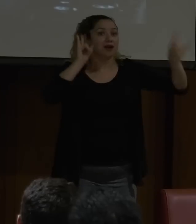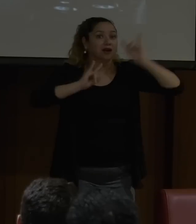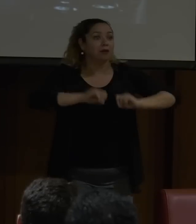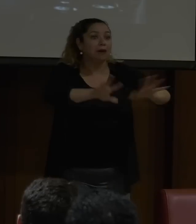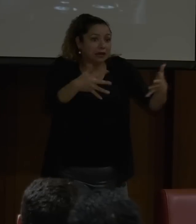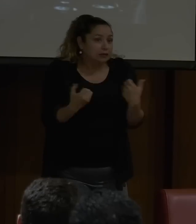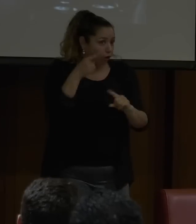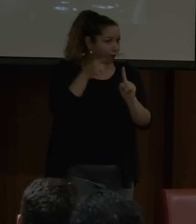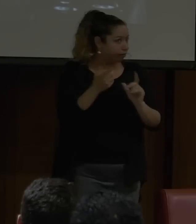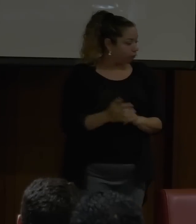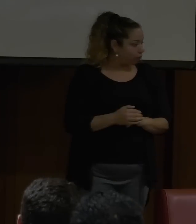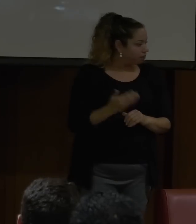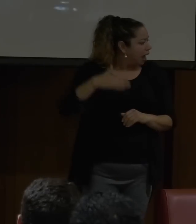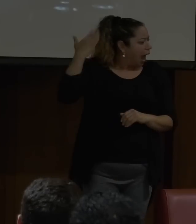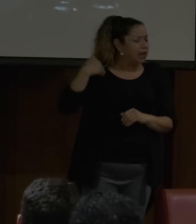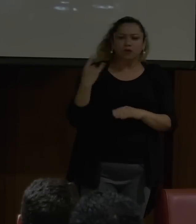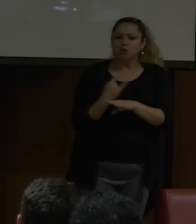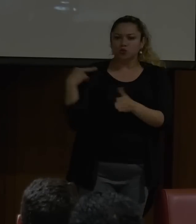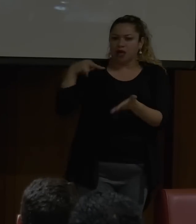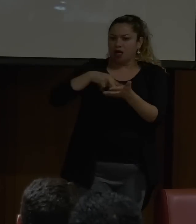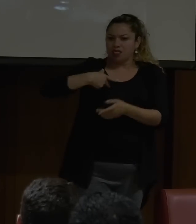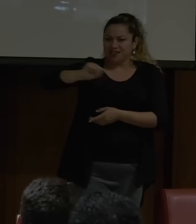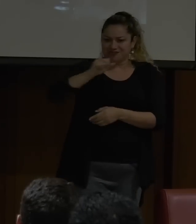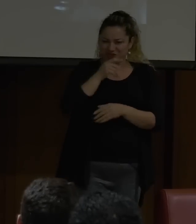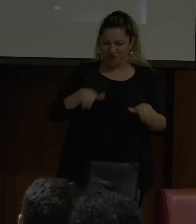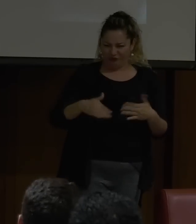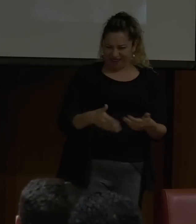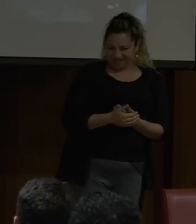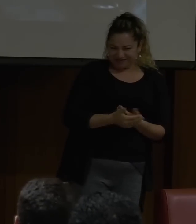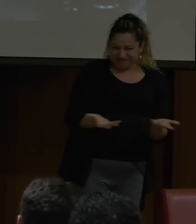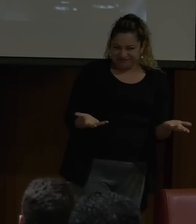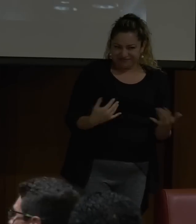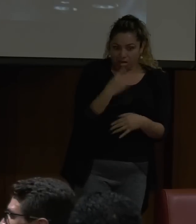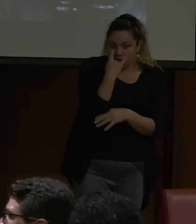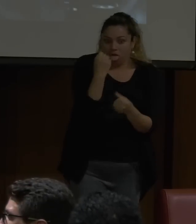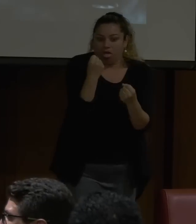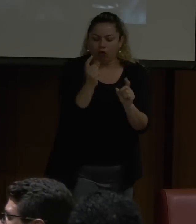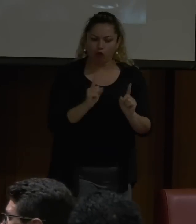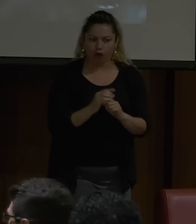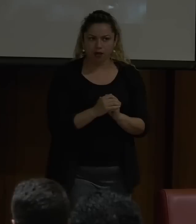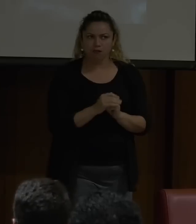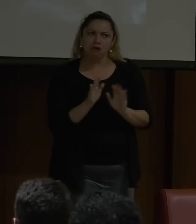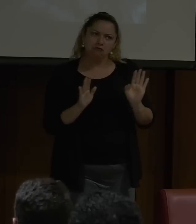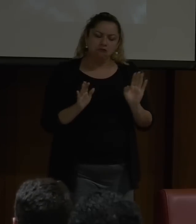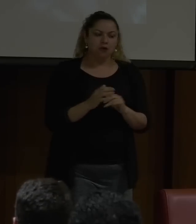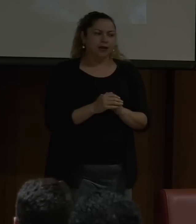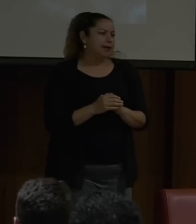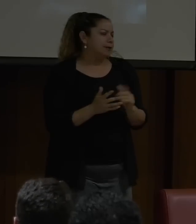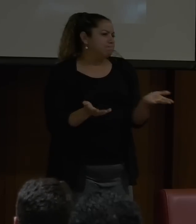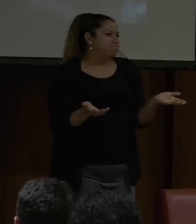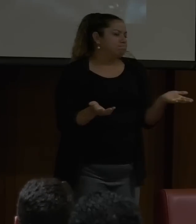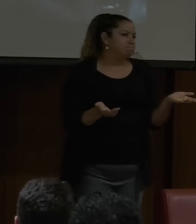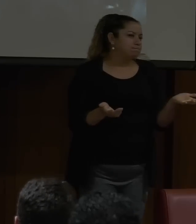no había esa... sí, los derechos de autor, no había esa... Bueno, sí había ya los había. Lo que no había de